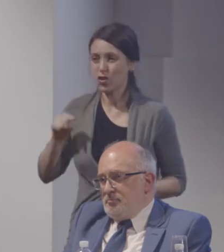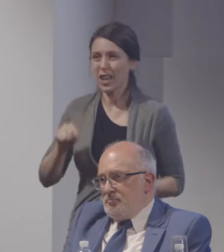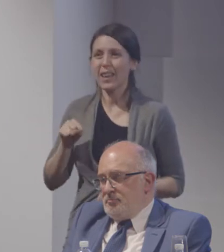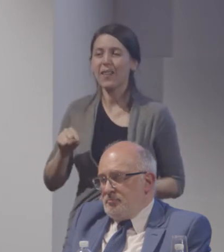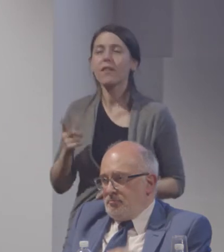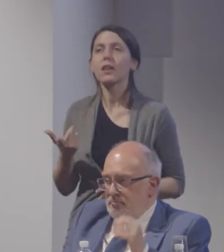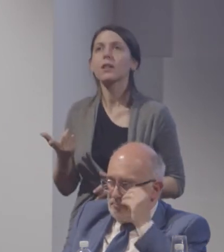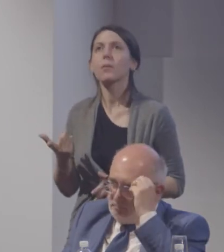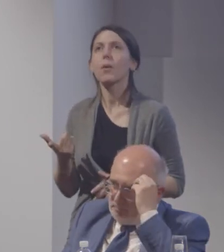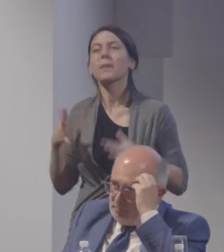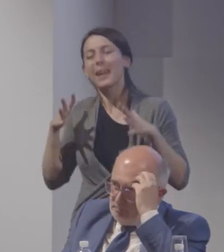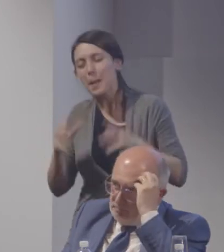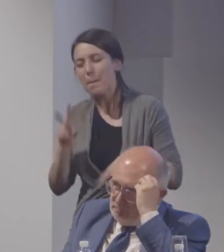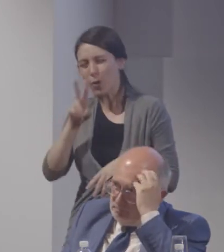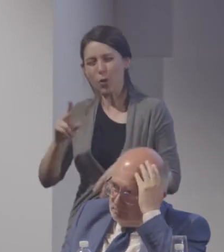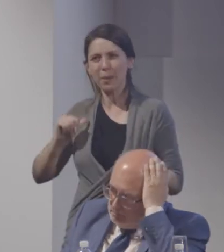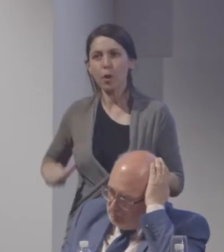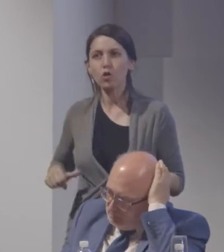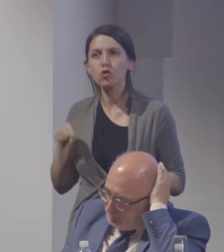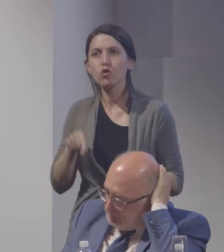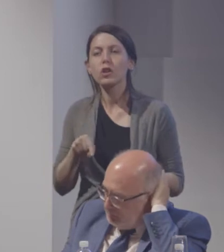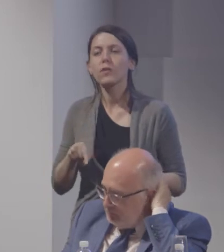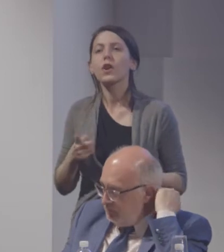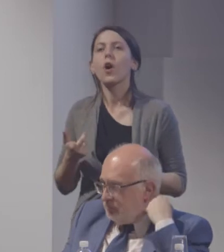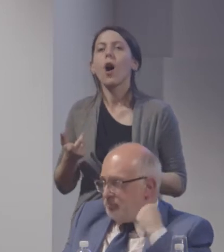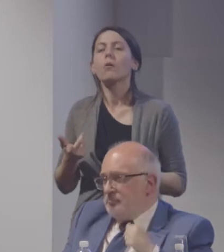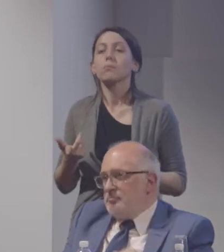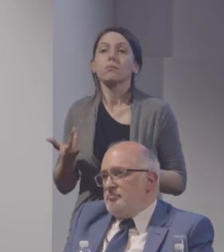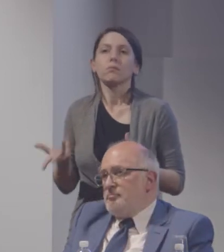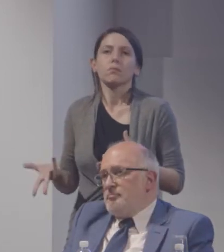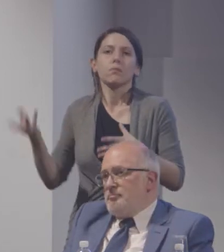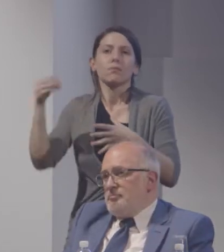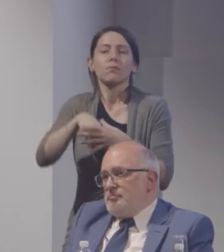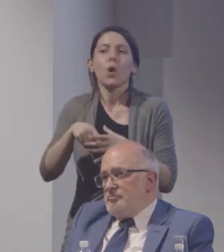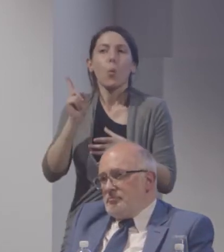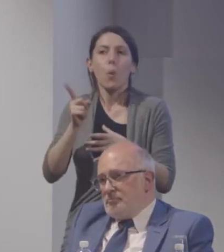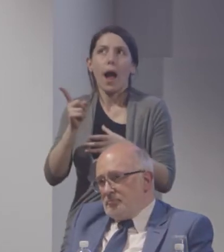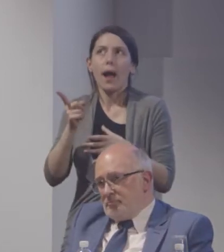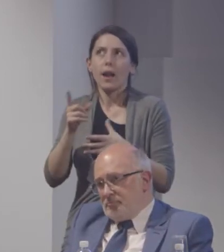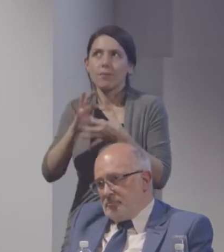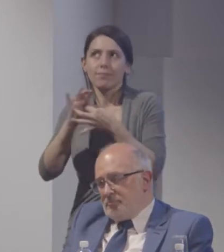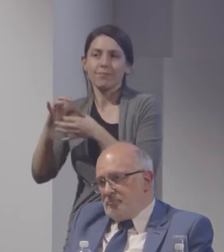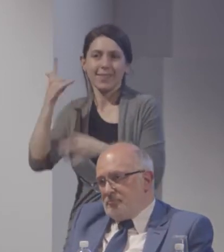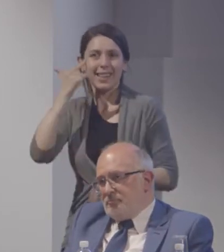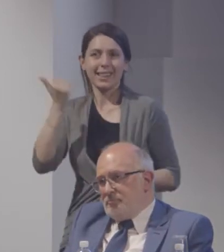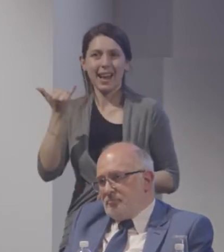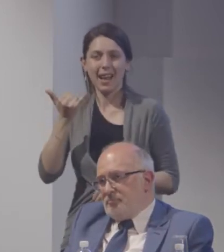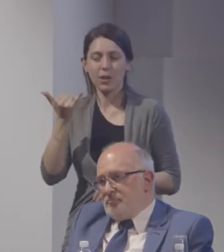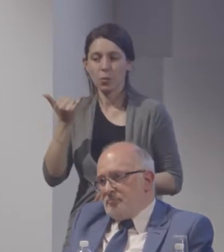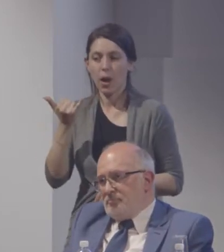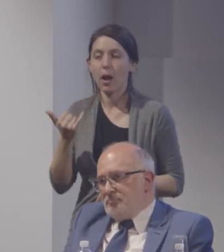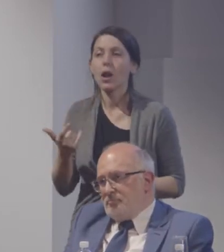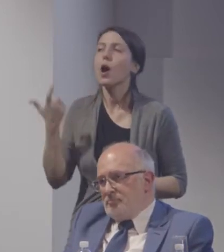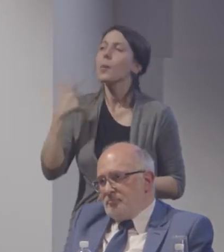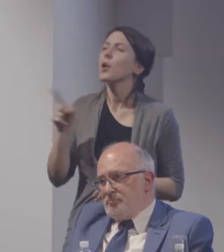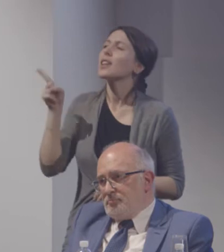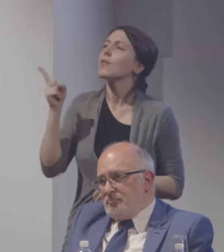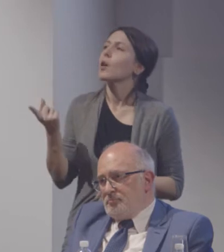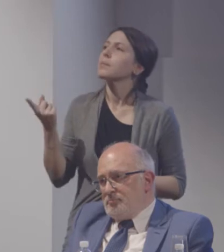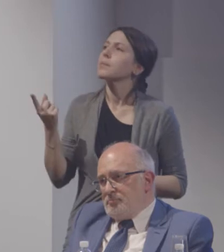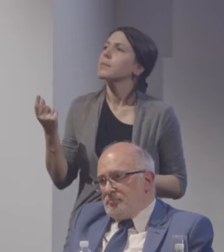l'impegno civico e civile fa parte dell'essere intellettuale, nel senso di aver fatto del lavoro